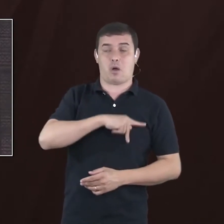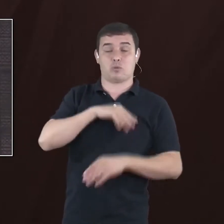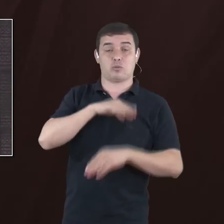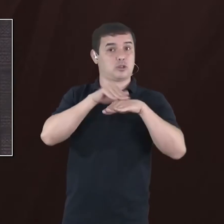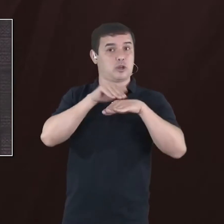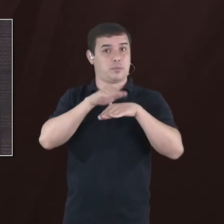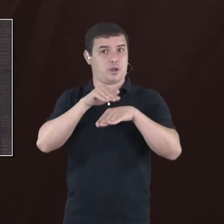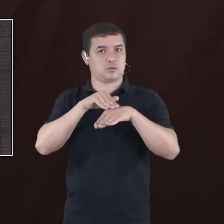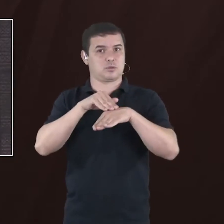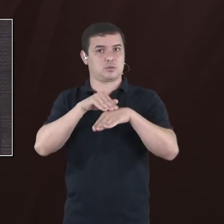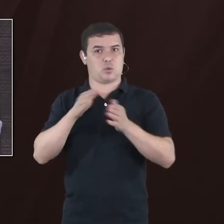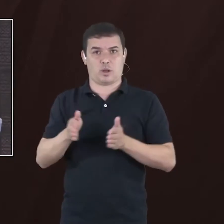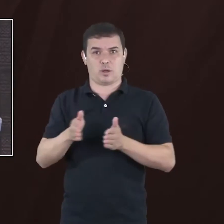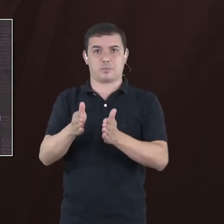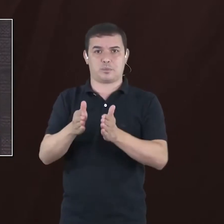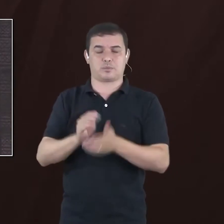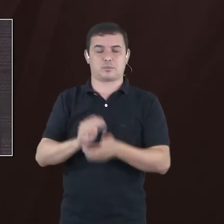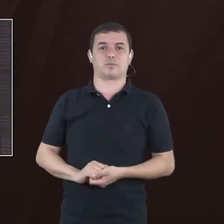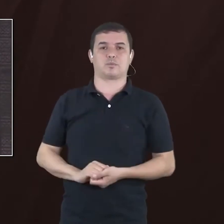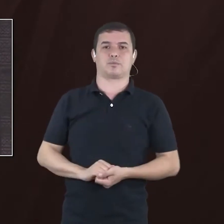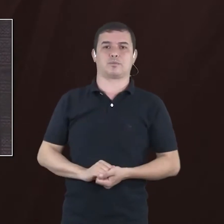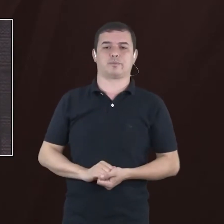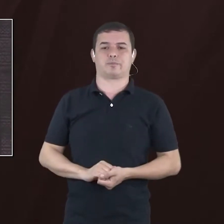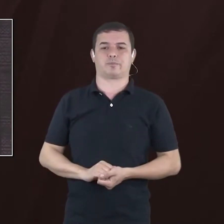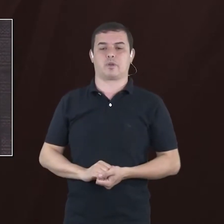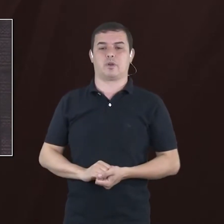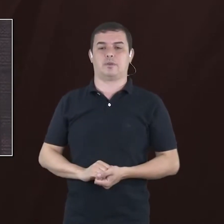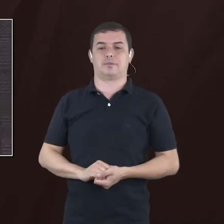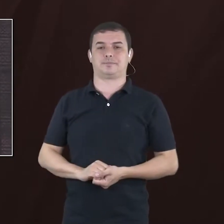para Damasco. E quando